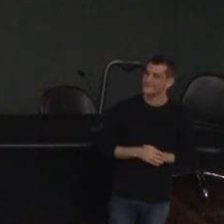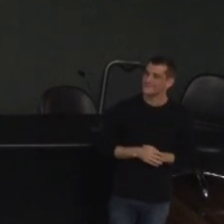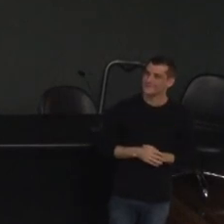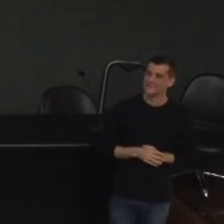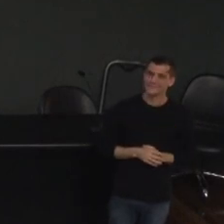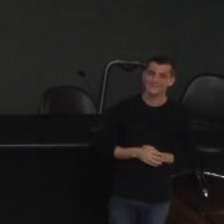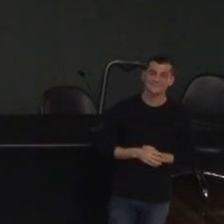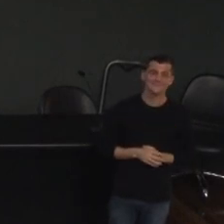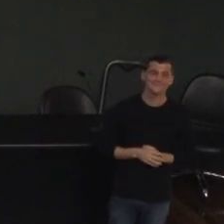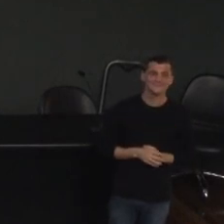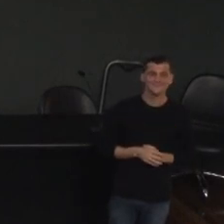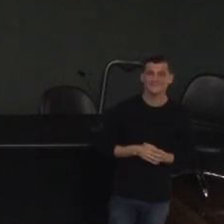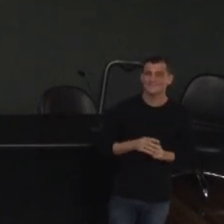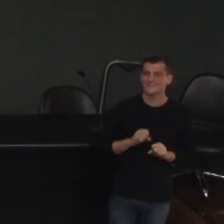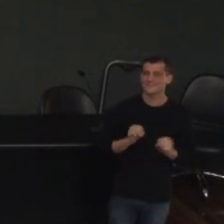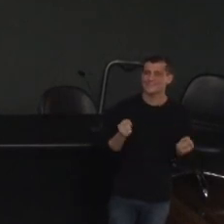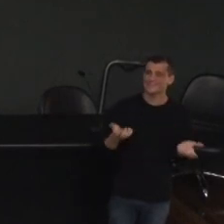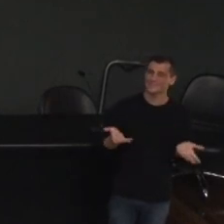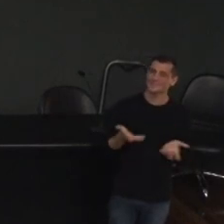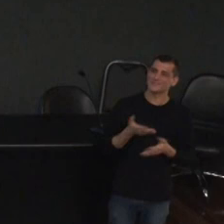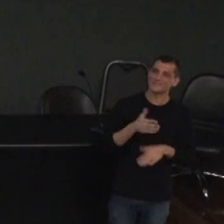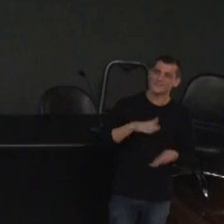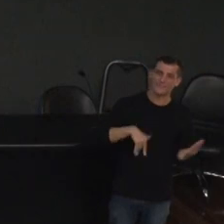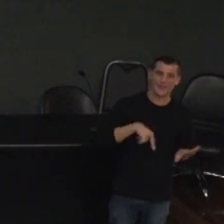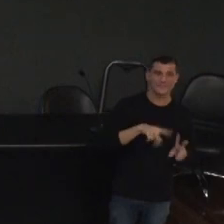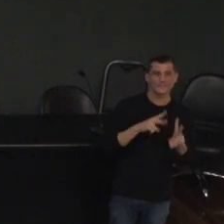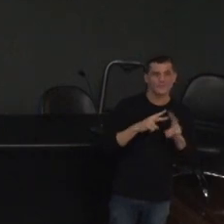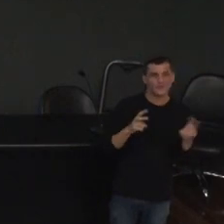né eu acordei hoje como a disposição